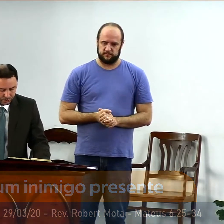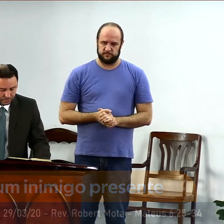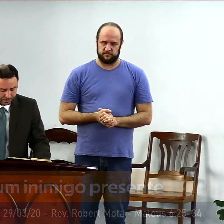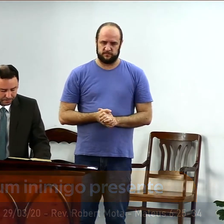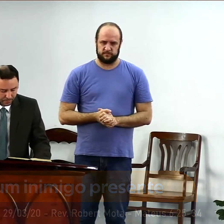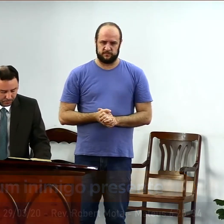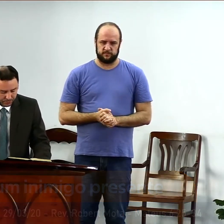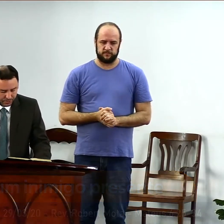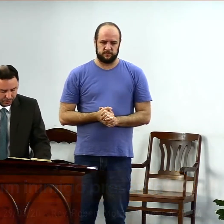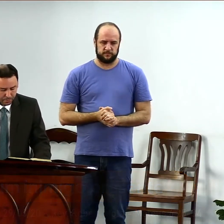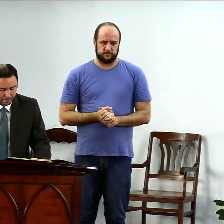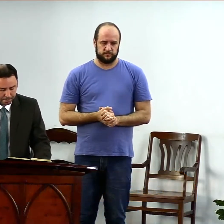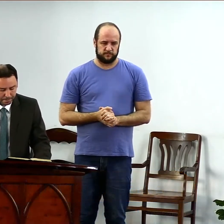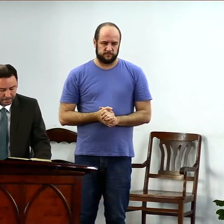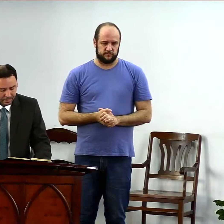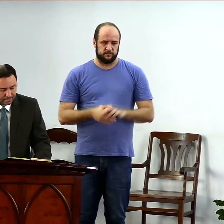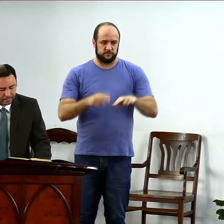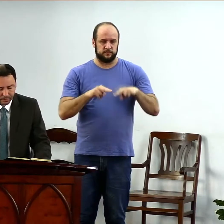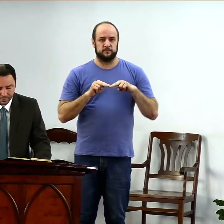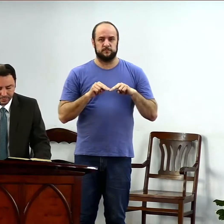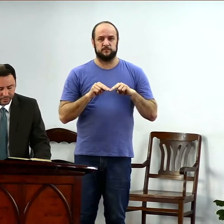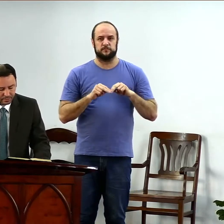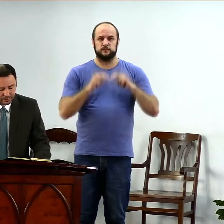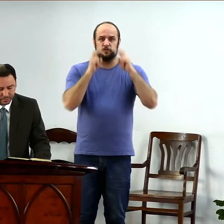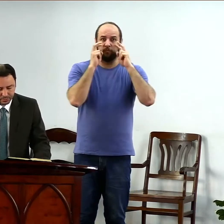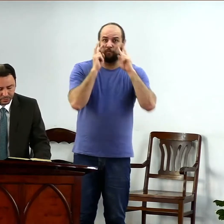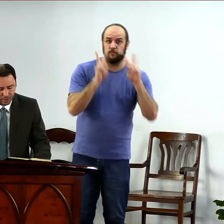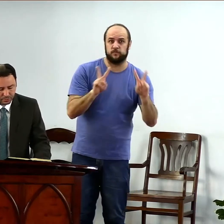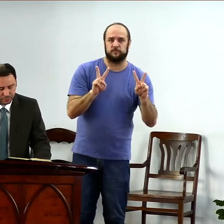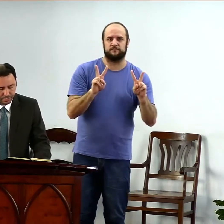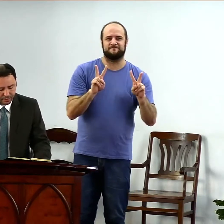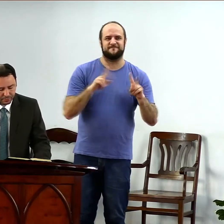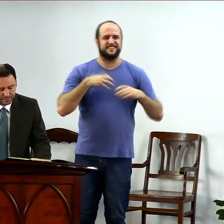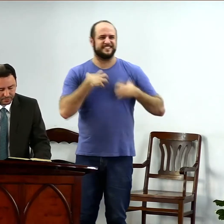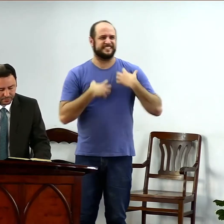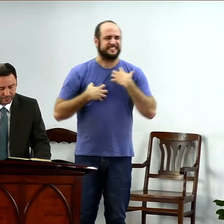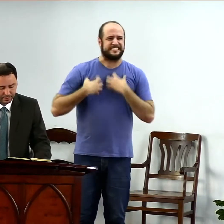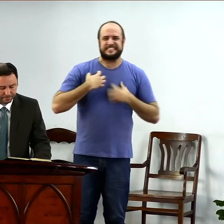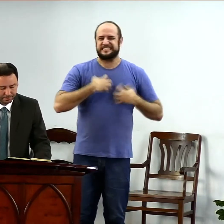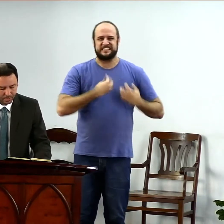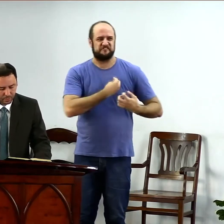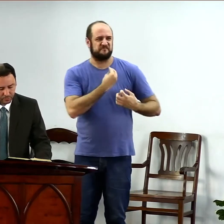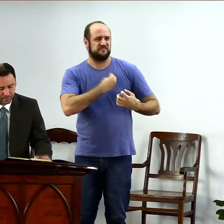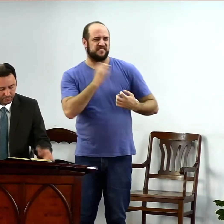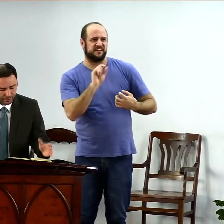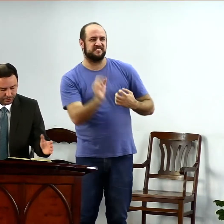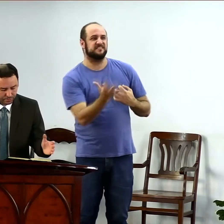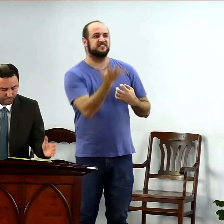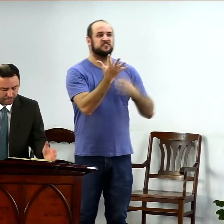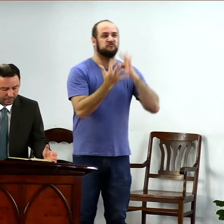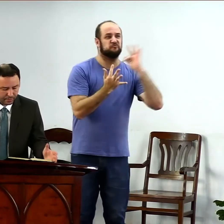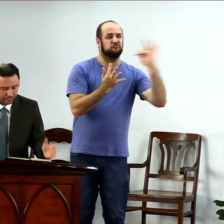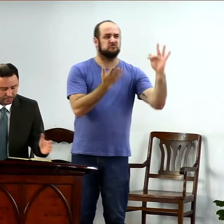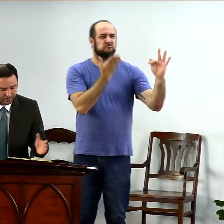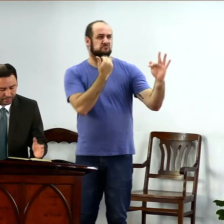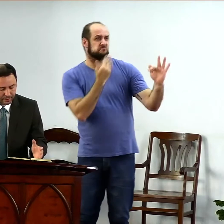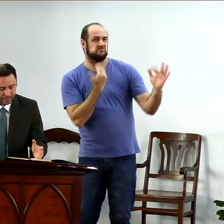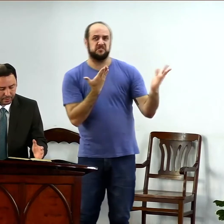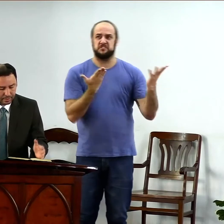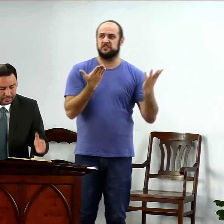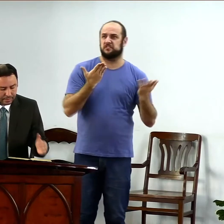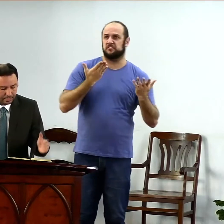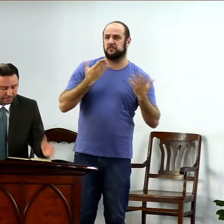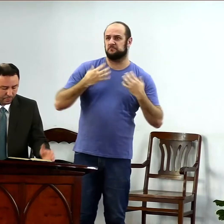Por isso vos digo, não andeis ansiosos pela vossa vida, quanto que haveis de comer ou